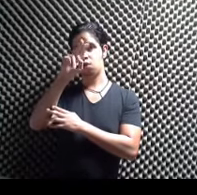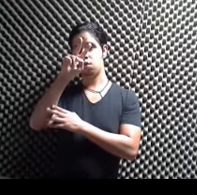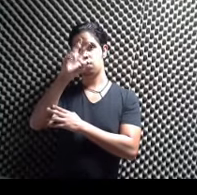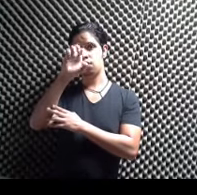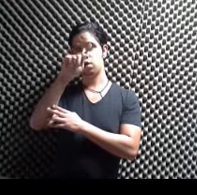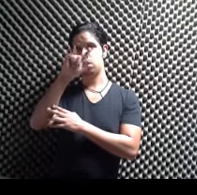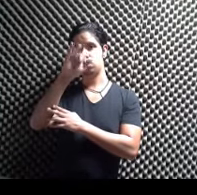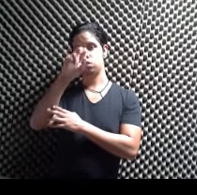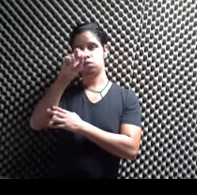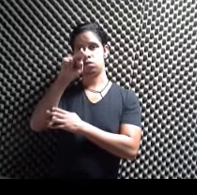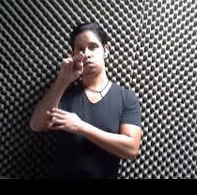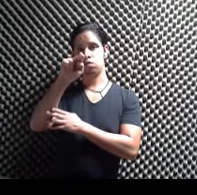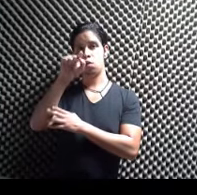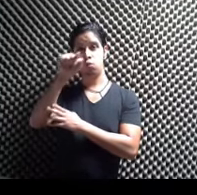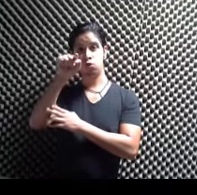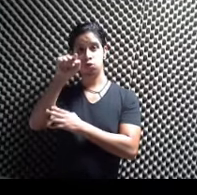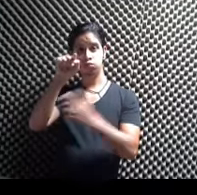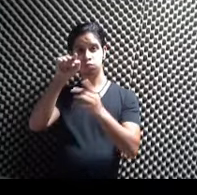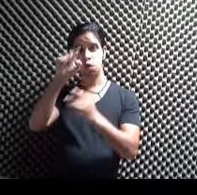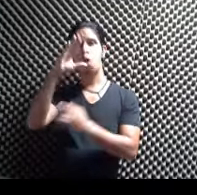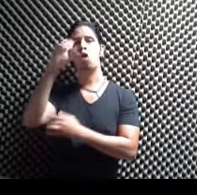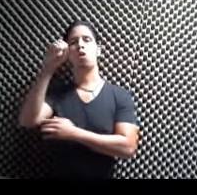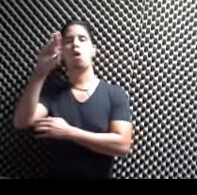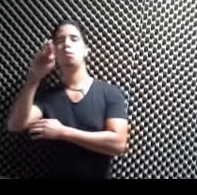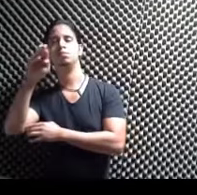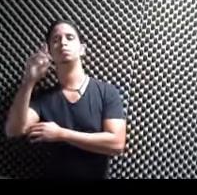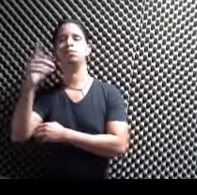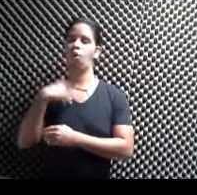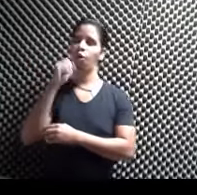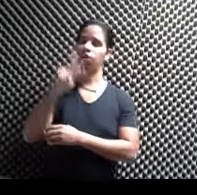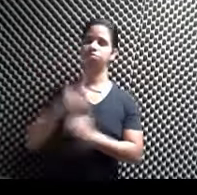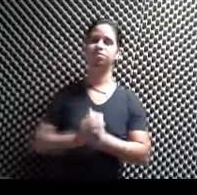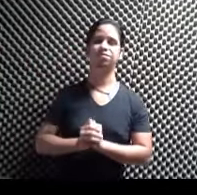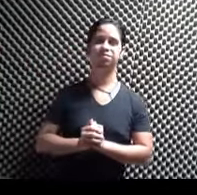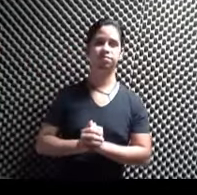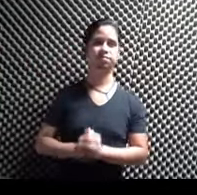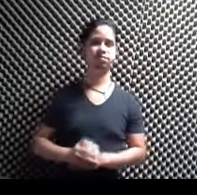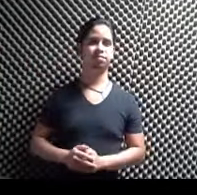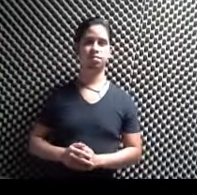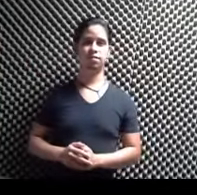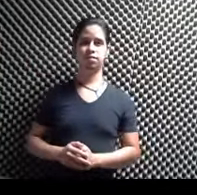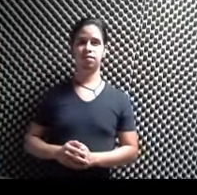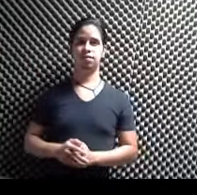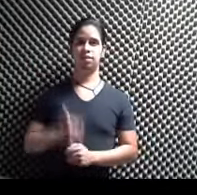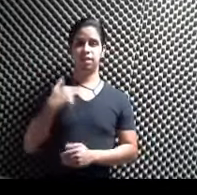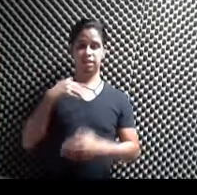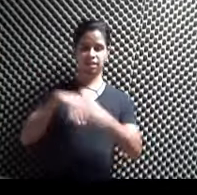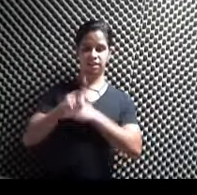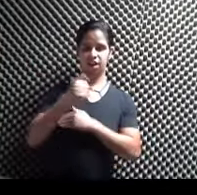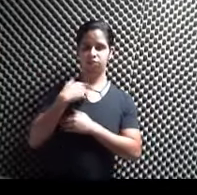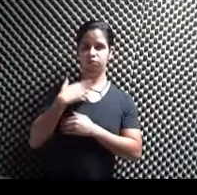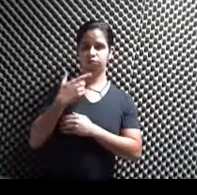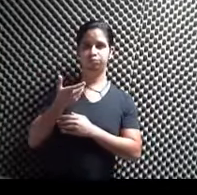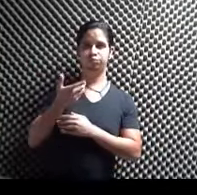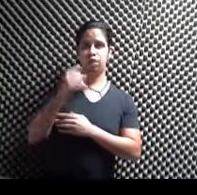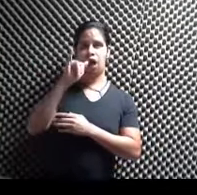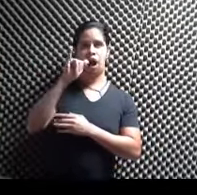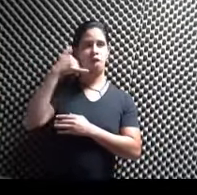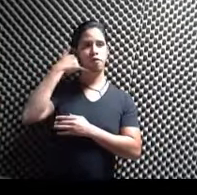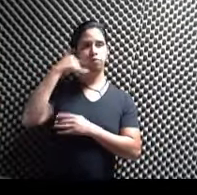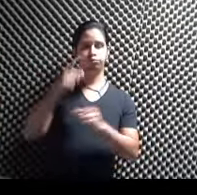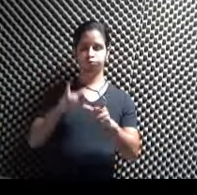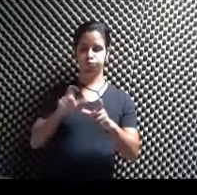de los punto horarios. .com. .com. Ok. Es que él se mete ahí en su bueno, te iPhone voy a, de internet.